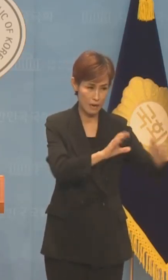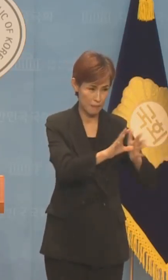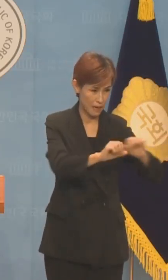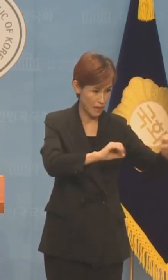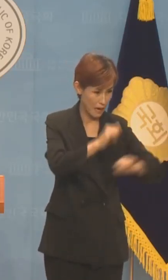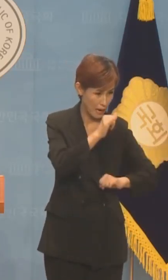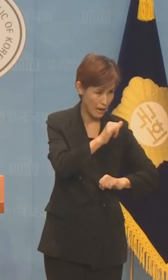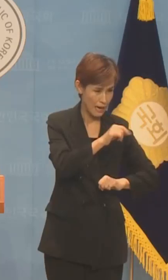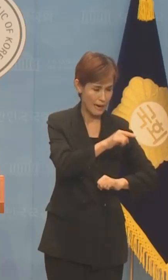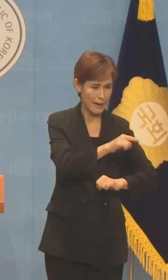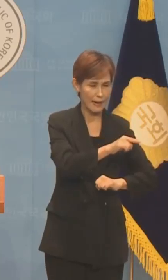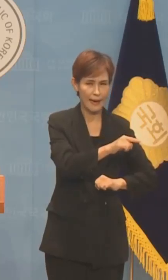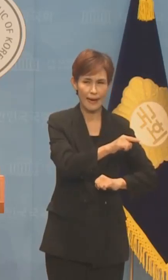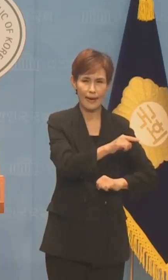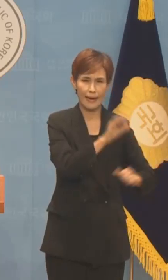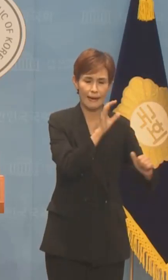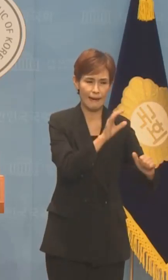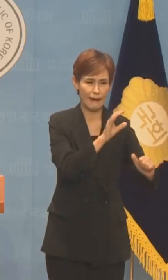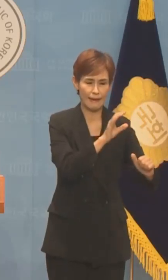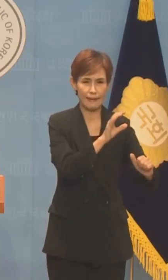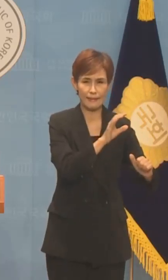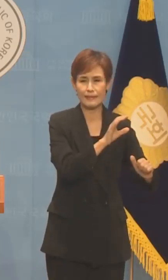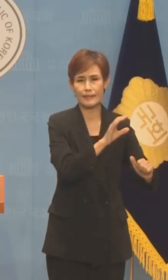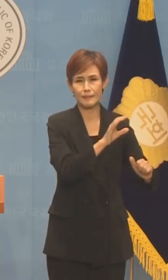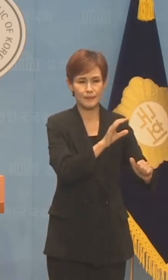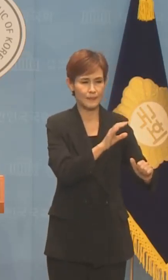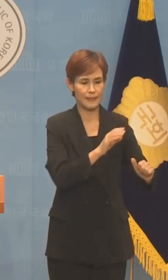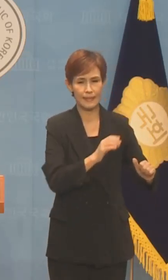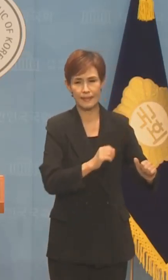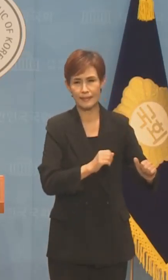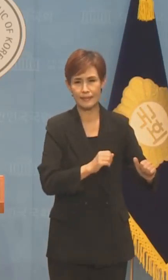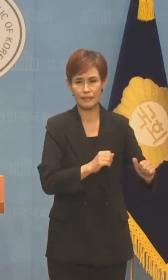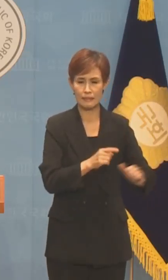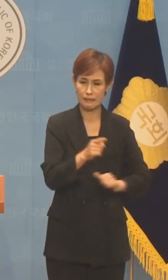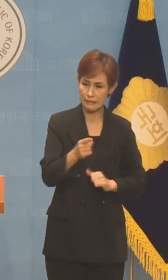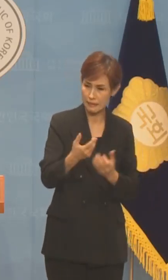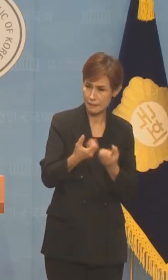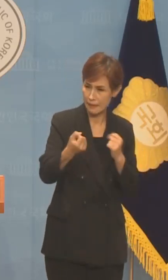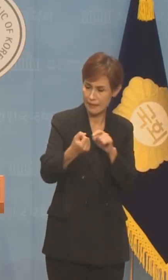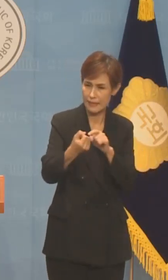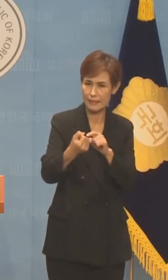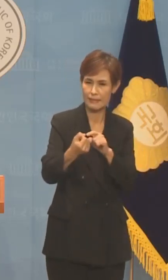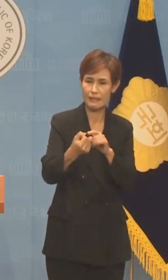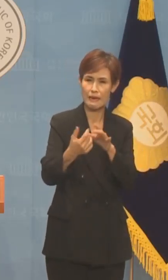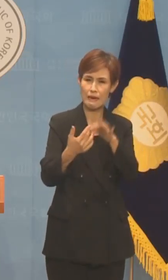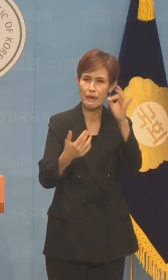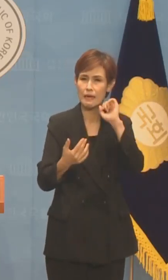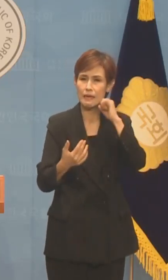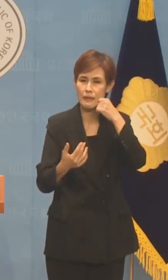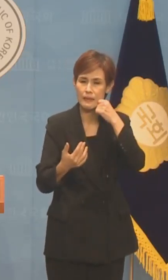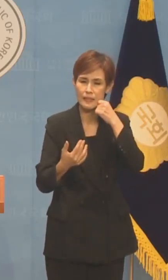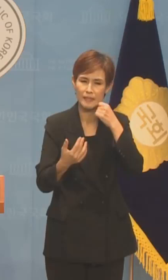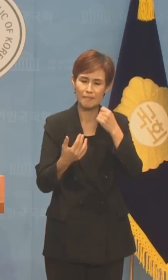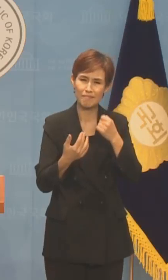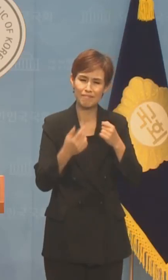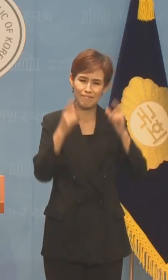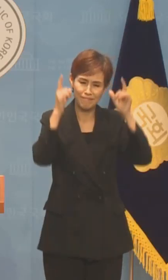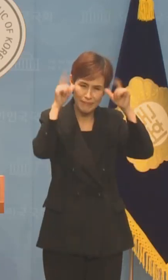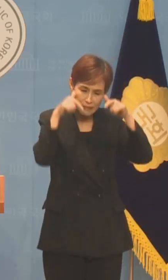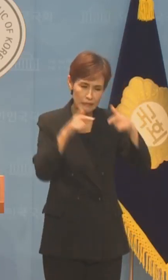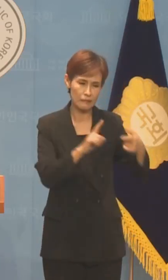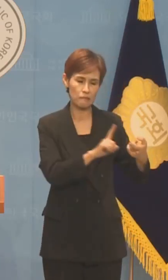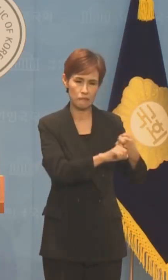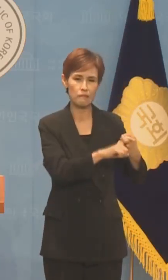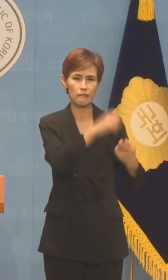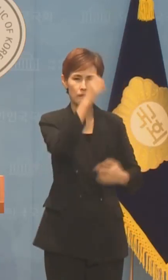벌이더라도 문책하는 걸 꺼린다. 상대편을 대안으로 선택하기 어려워 어쩔 수 없이 계속 편을